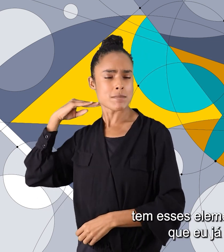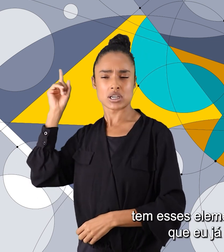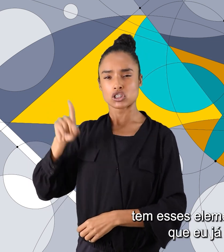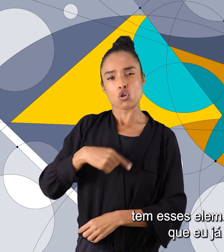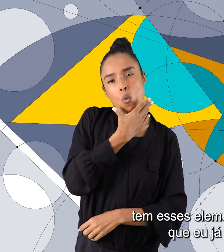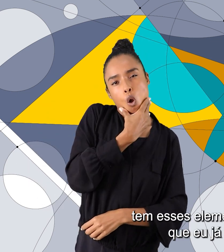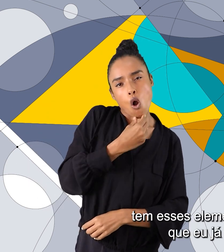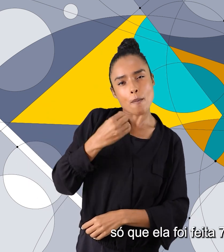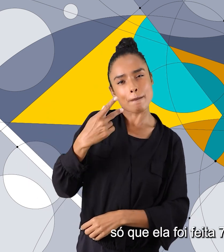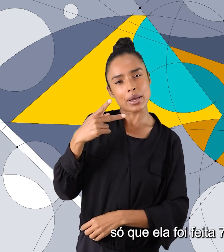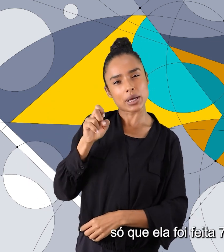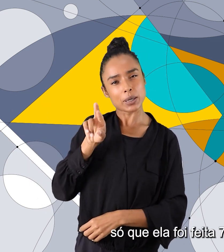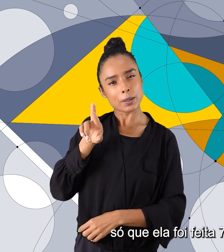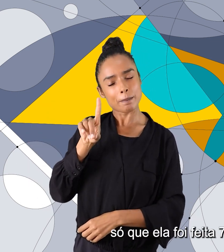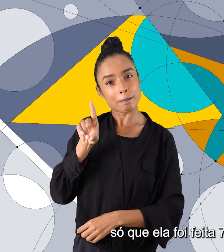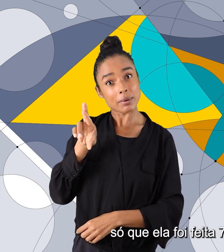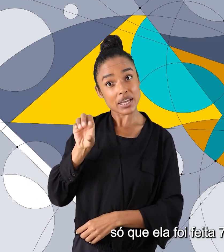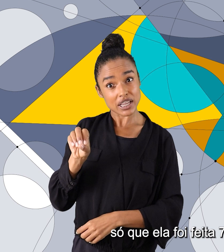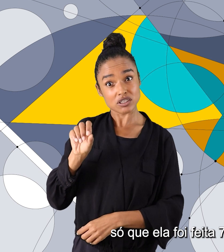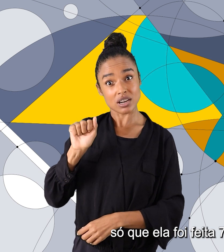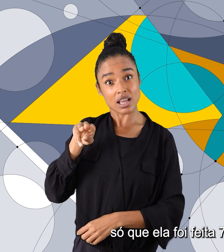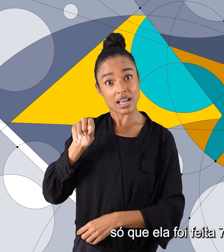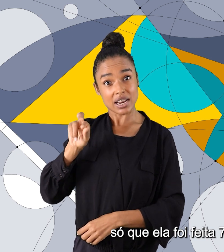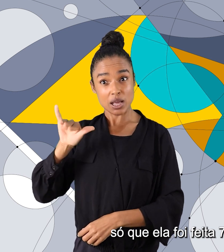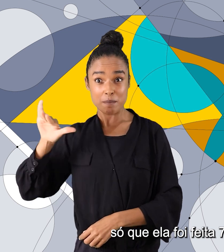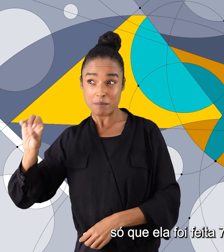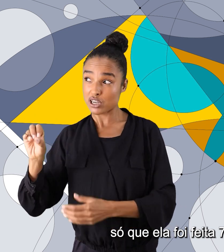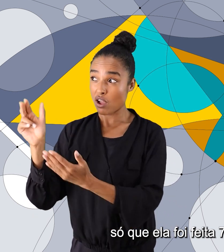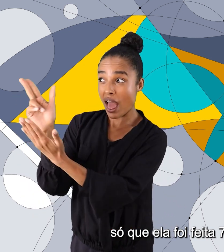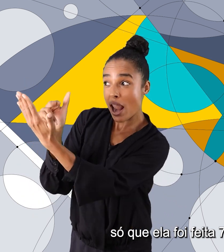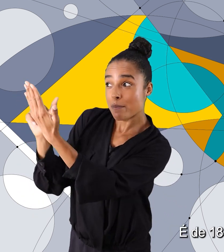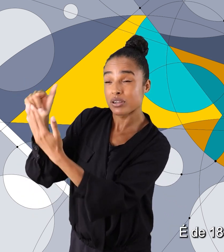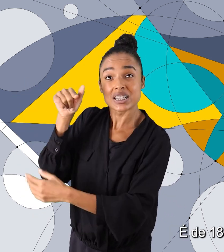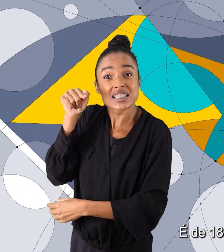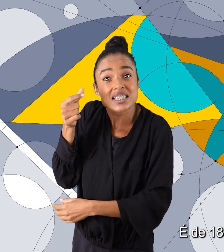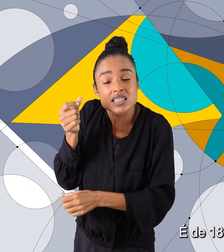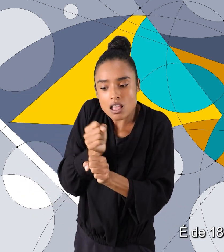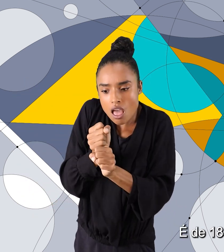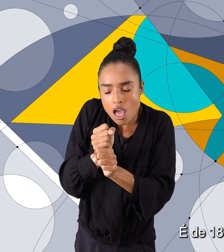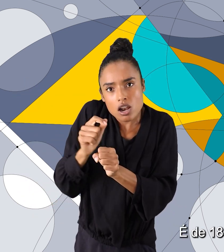elementos todos que eu já falei, só que ela foi feita 76 anos depois. É de